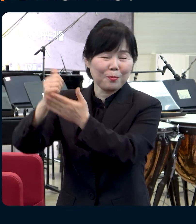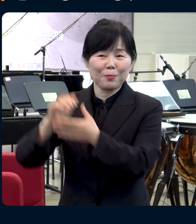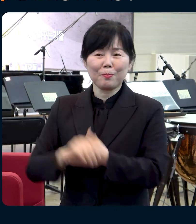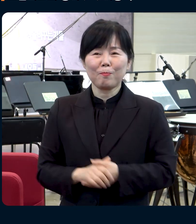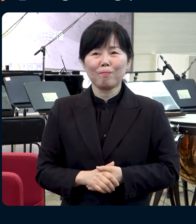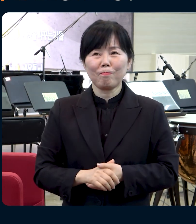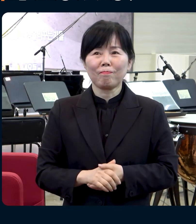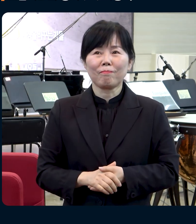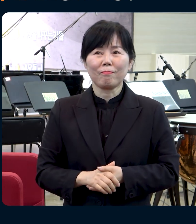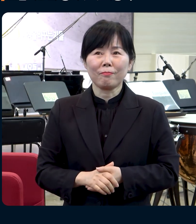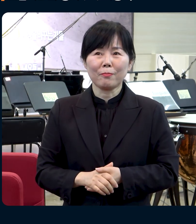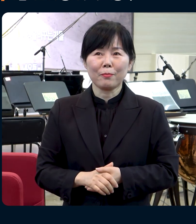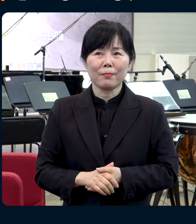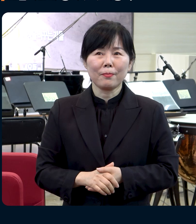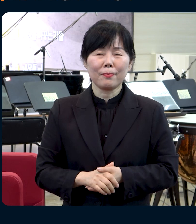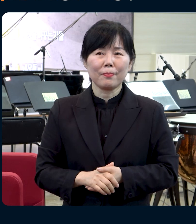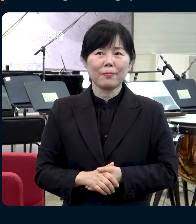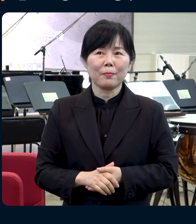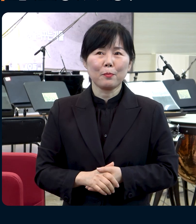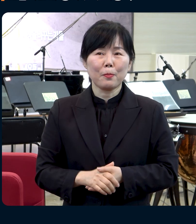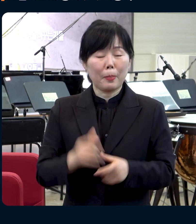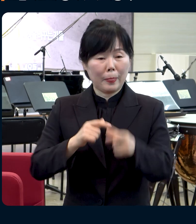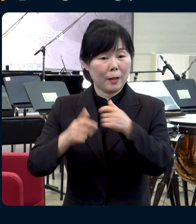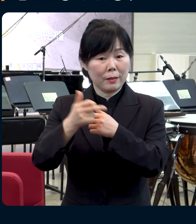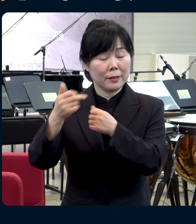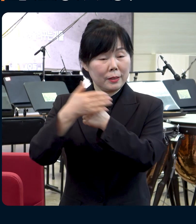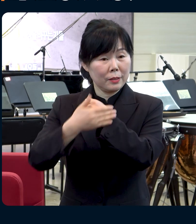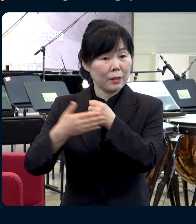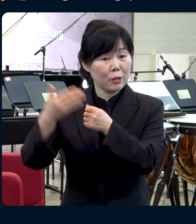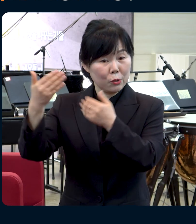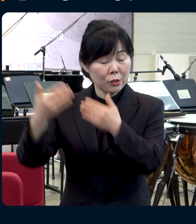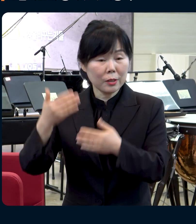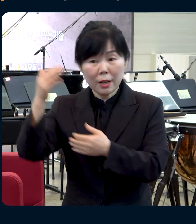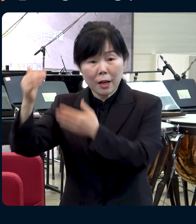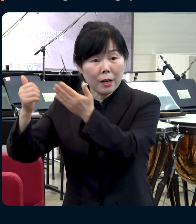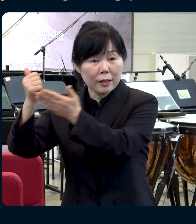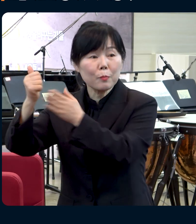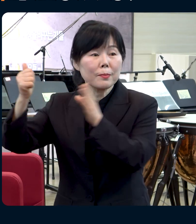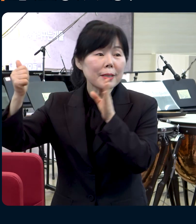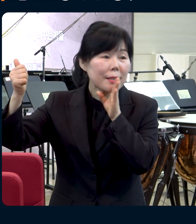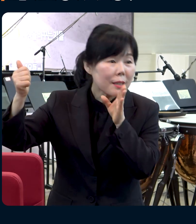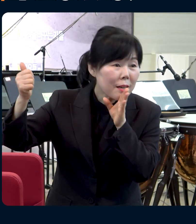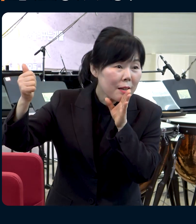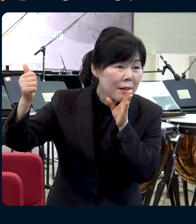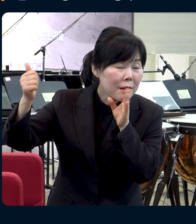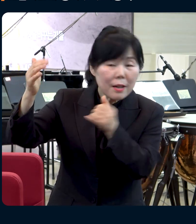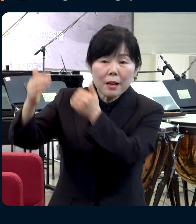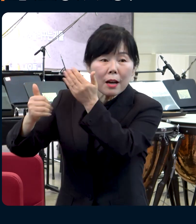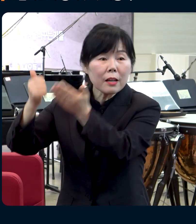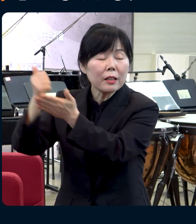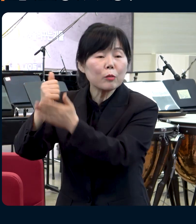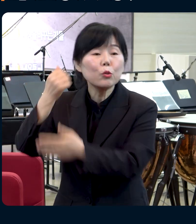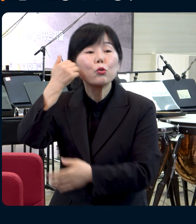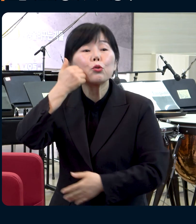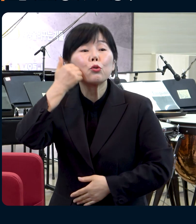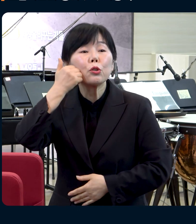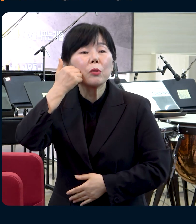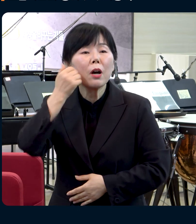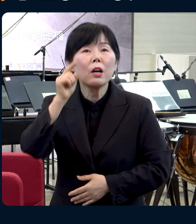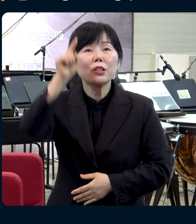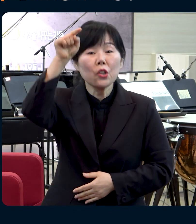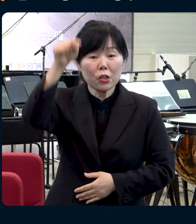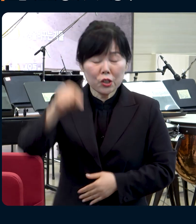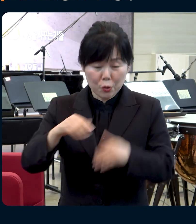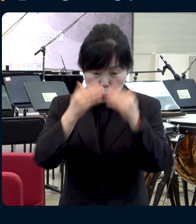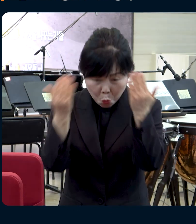하나님인 것이죠. 자, 그렇다면 여러분, 더 큰 은혜를 주실 수 있는 분이 하나님인데요, 이 하나님은 어떤 분이십니까? 천지